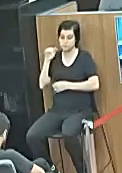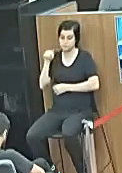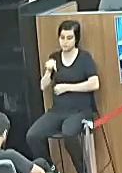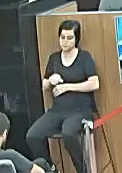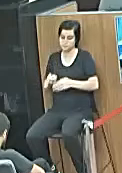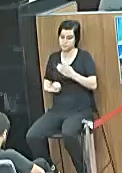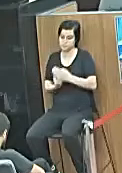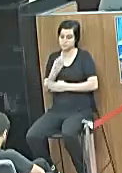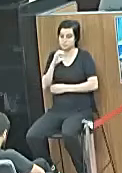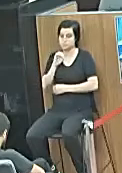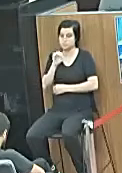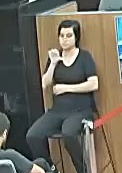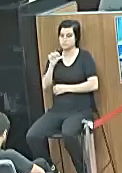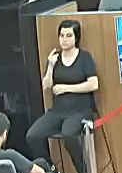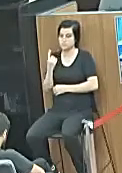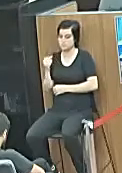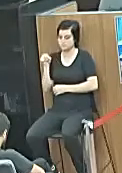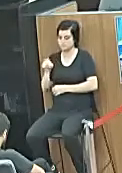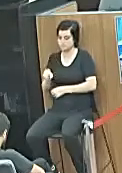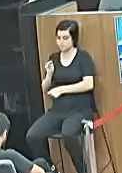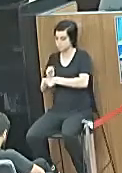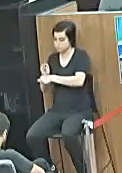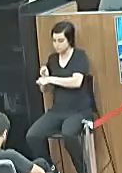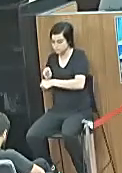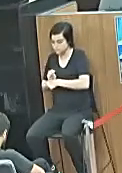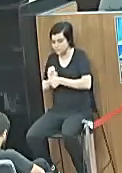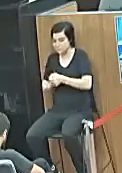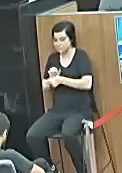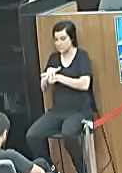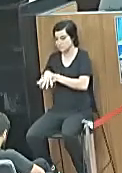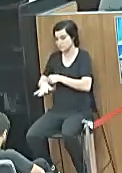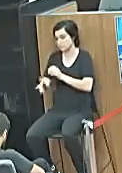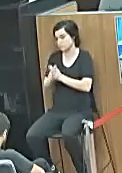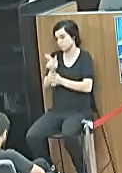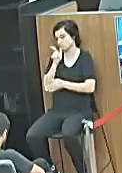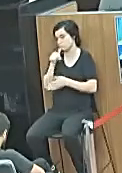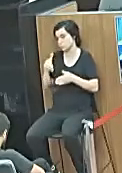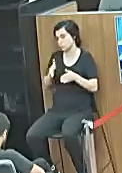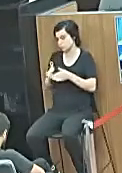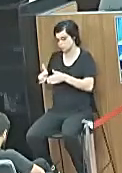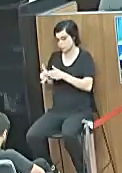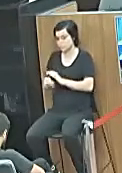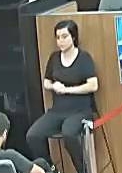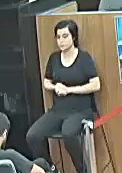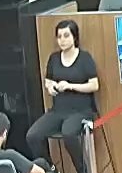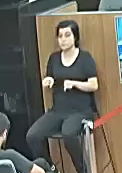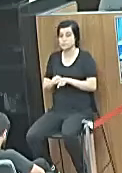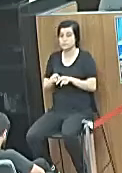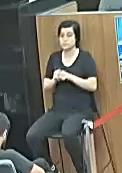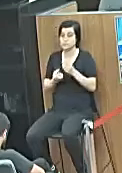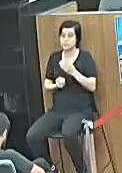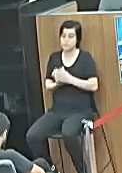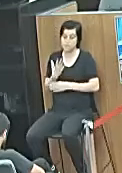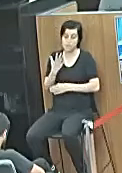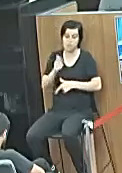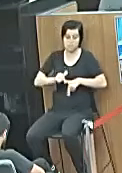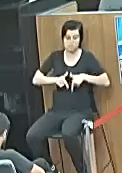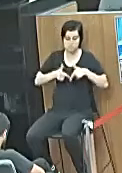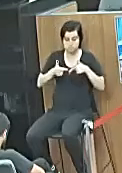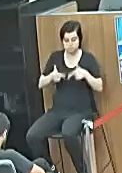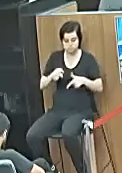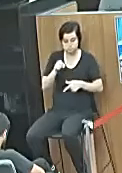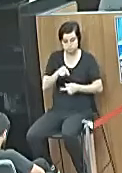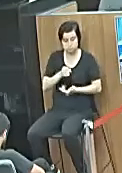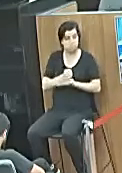0 91 destinado ao mapeamento de nascentes do estado criação no âmbito do programa 0 93 com a